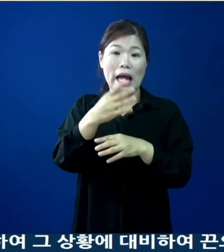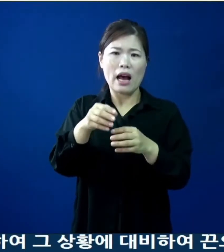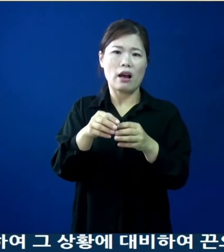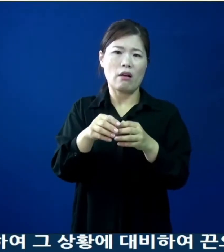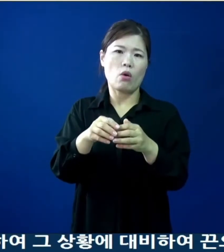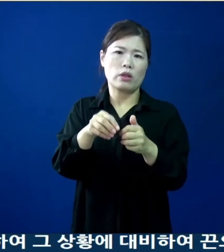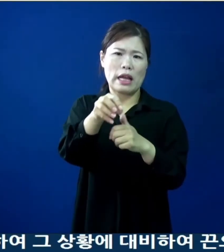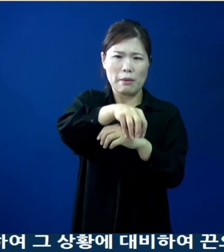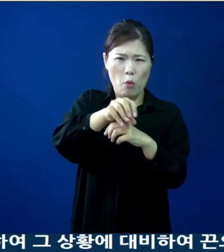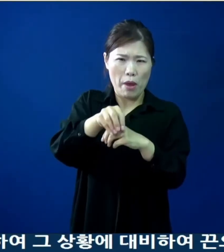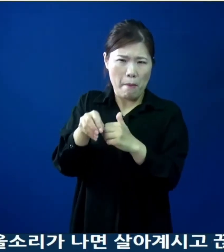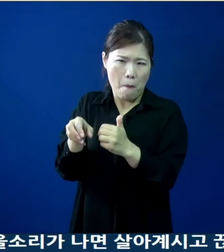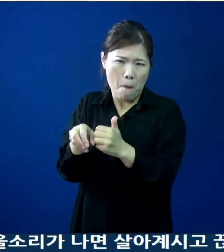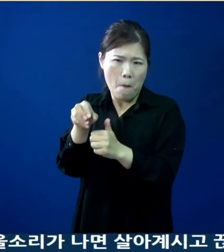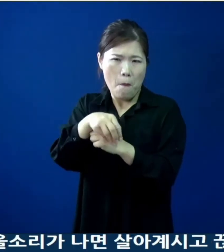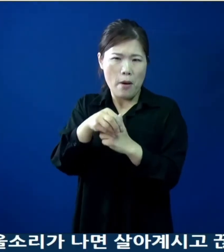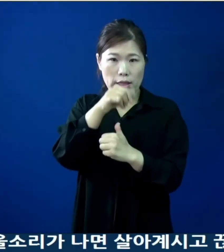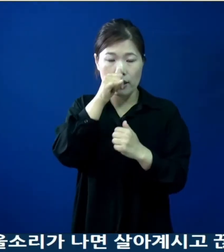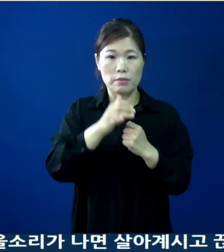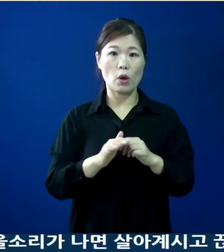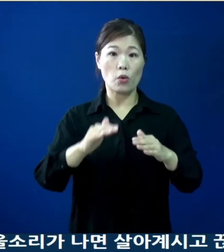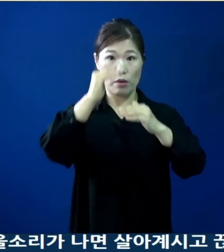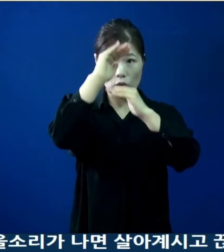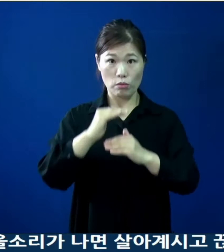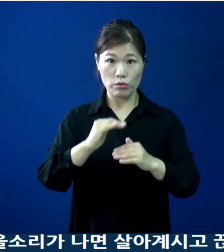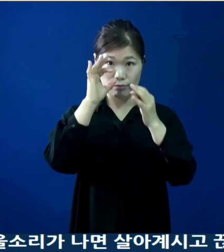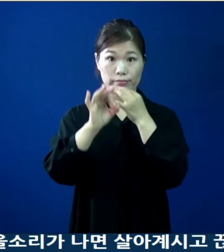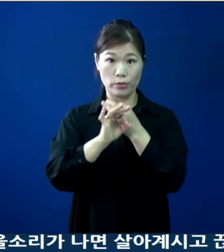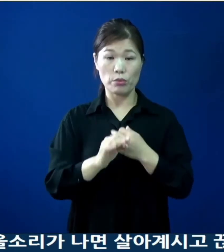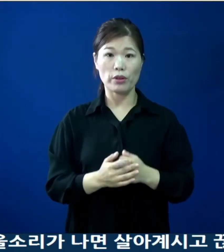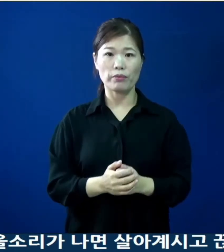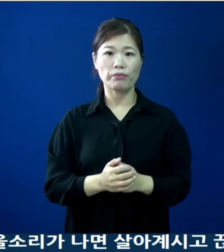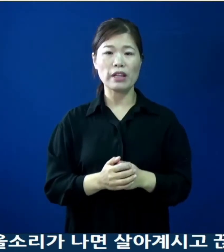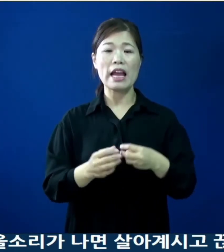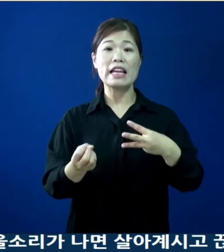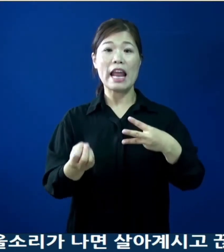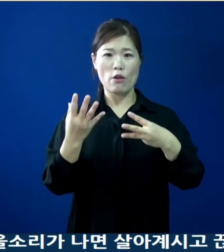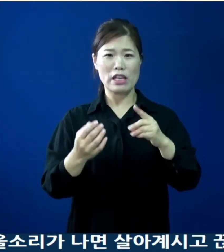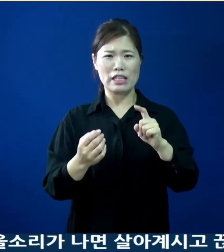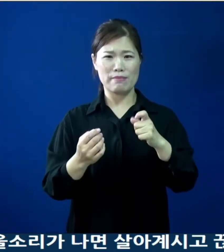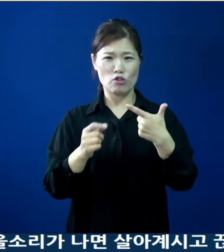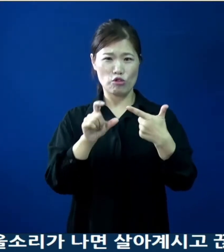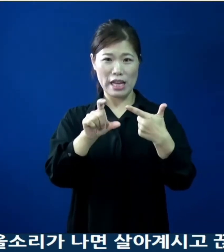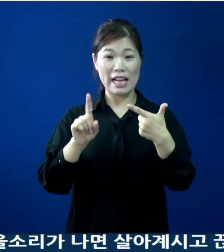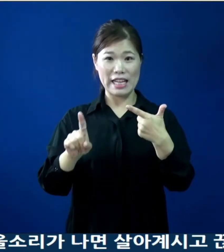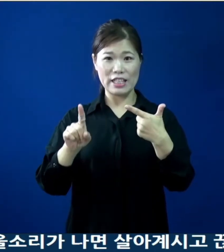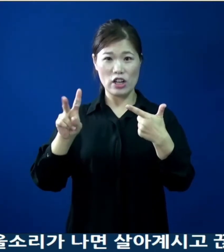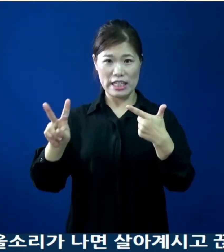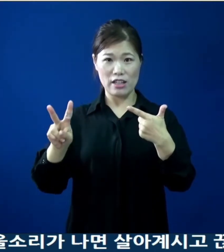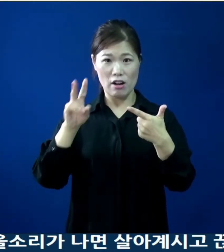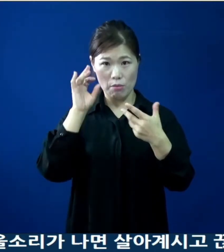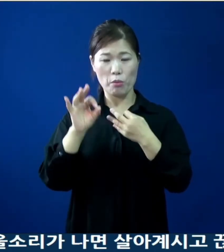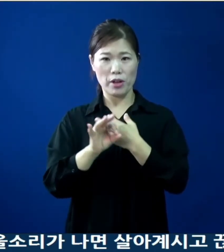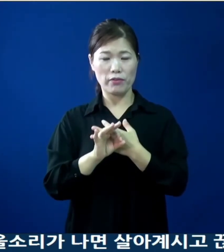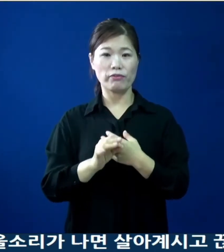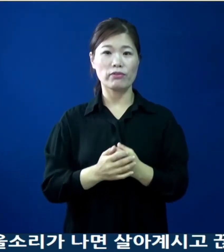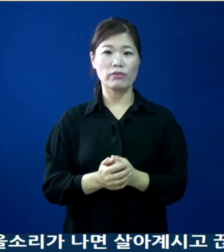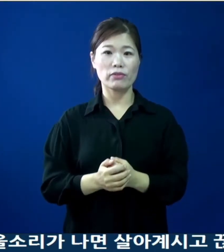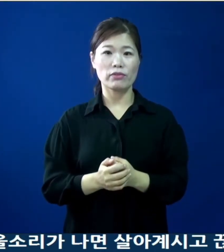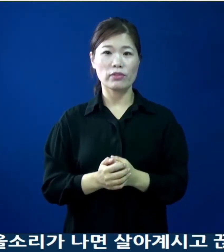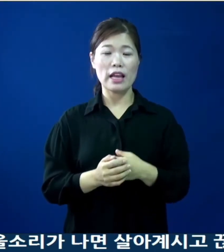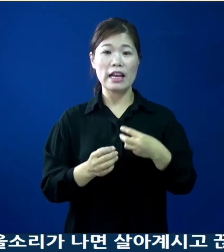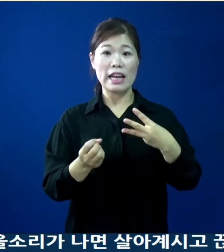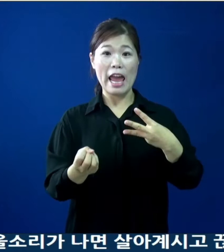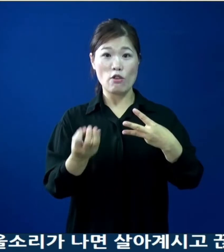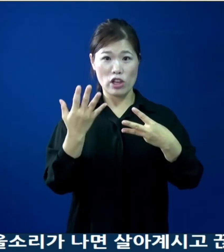성경 구절을 오늘 본문 제 시작이 되는 레위기 16장 1절과 2절을 통해서 확인합니다.